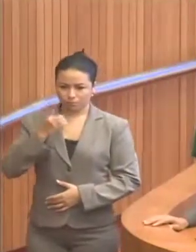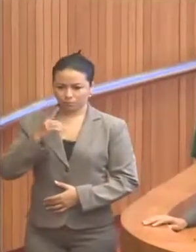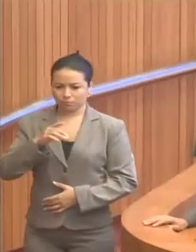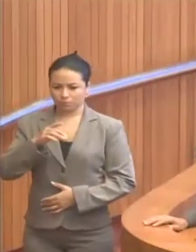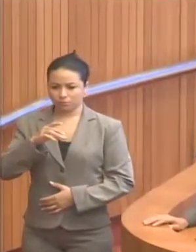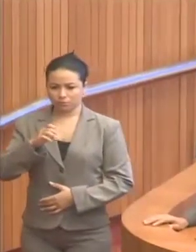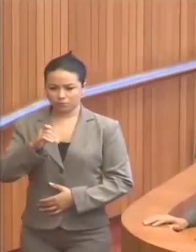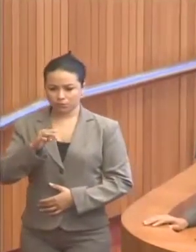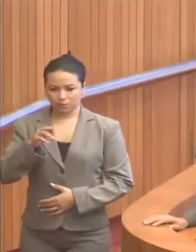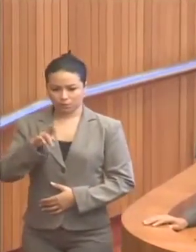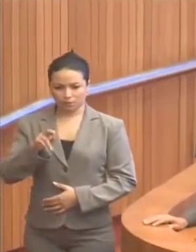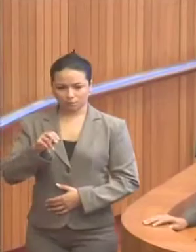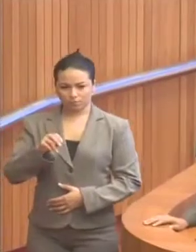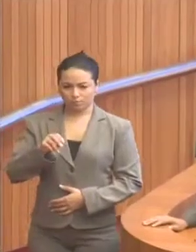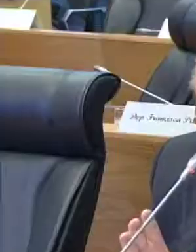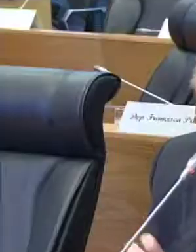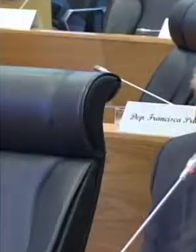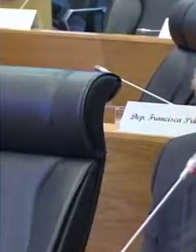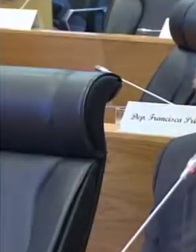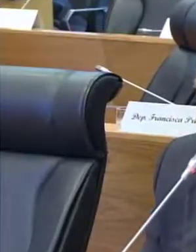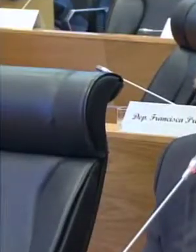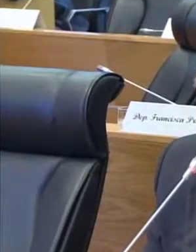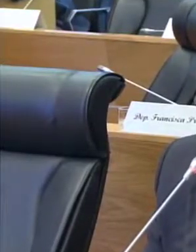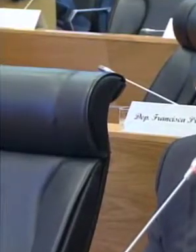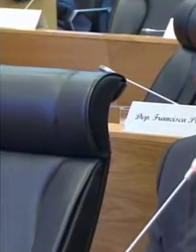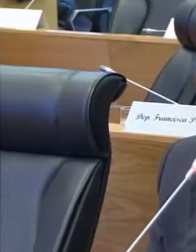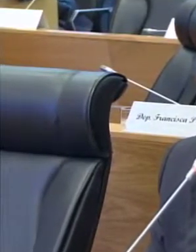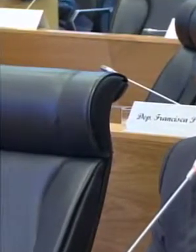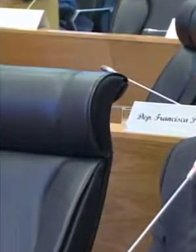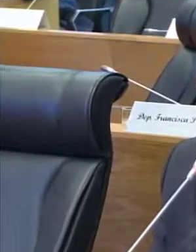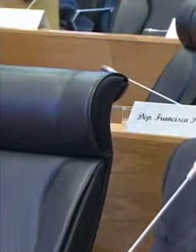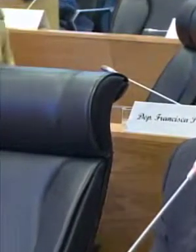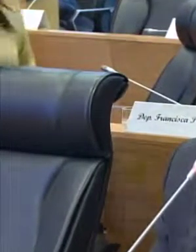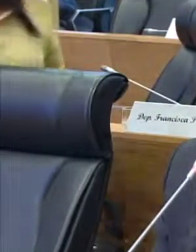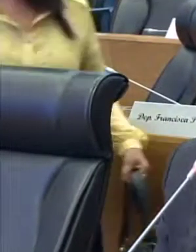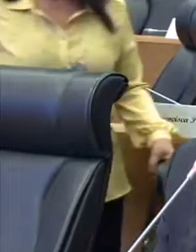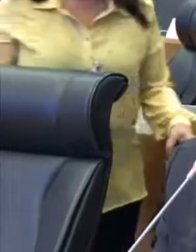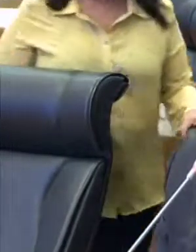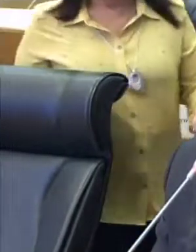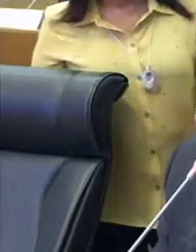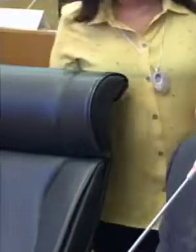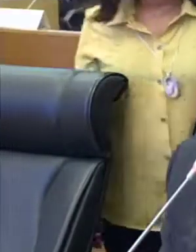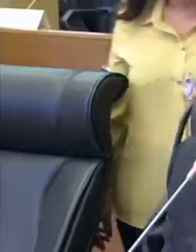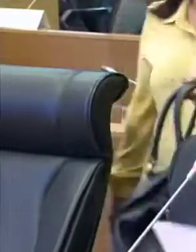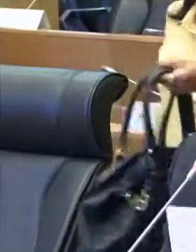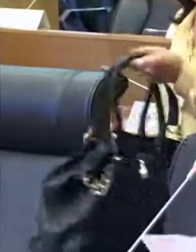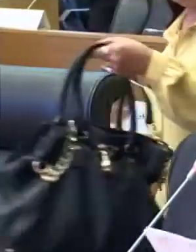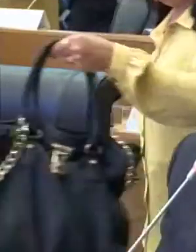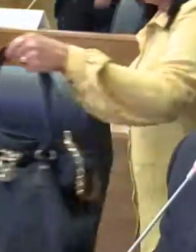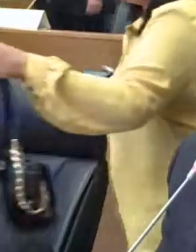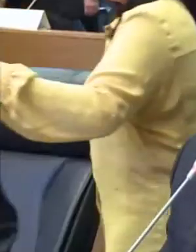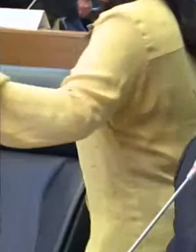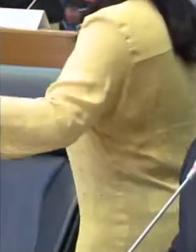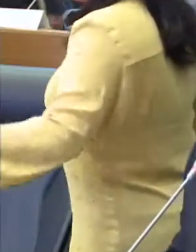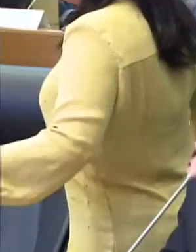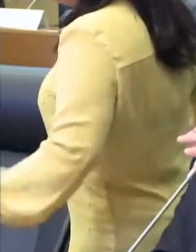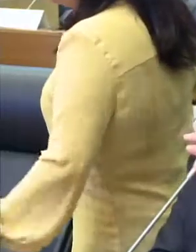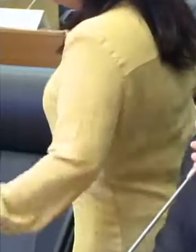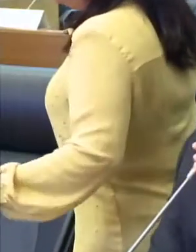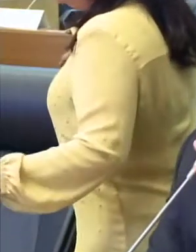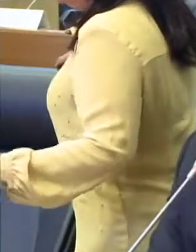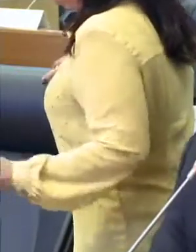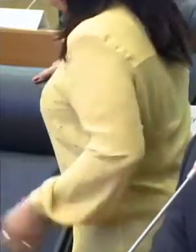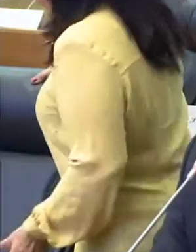Pires. Eu quero me associar às suas angústias e preocupações, que também são as minhas. E isso é